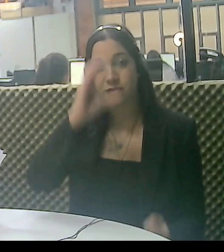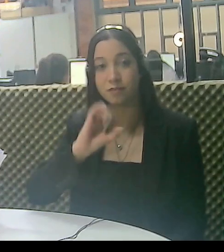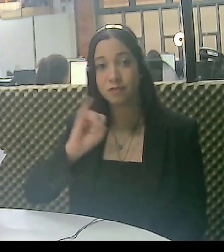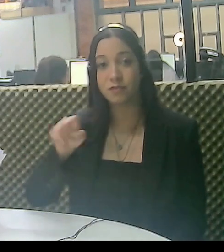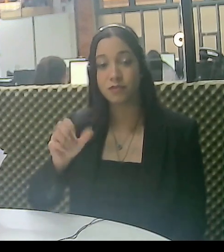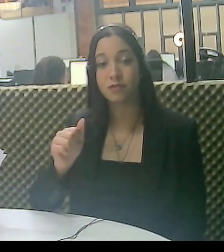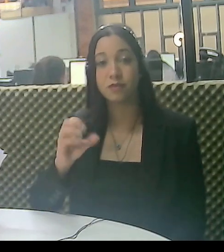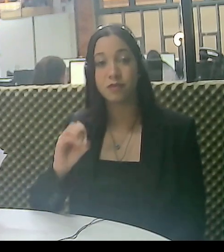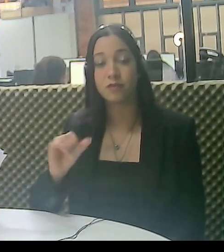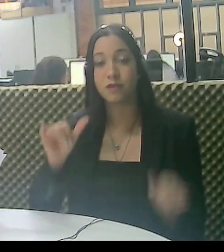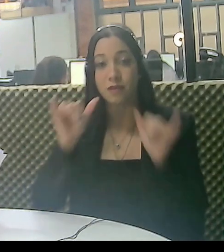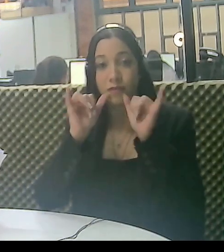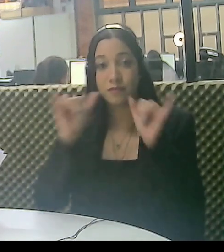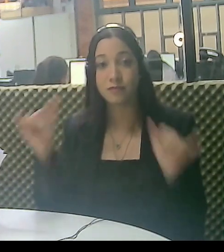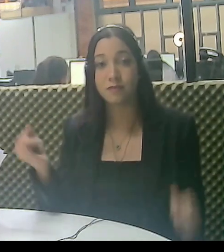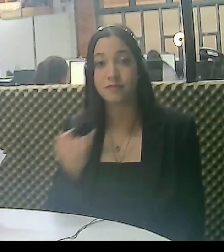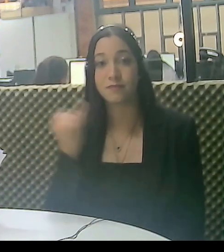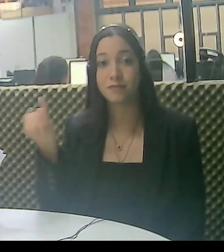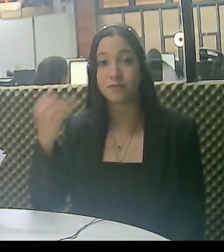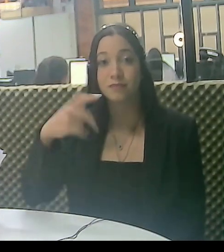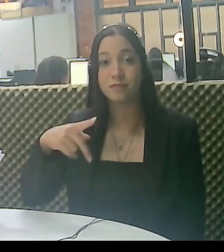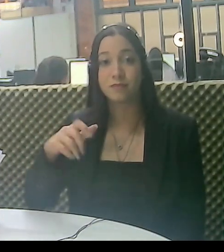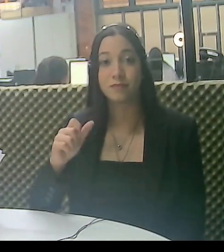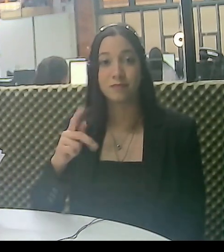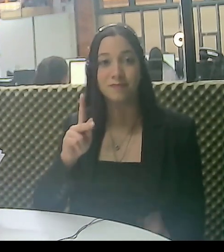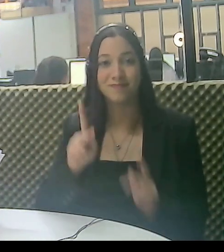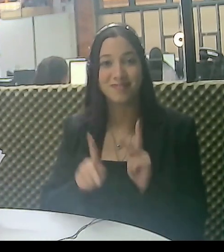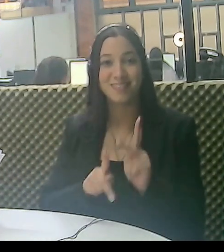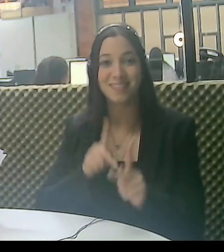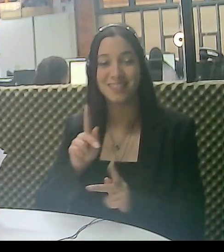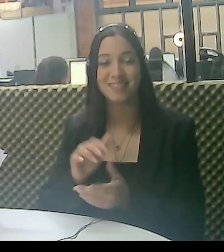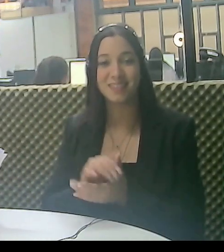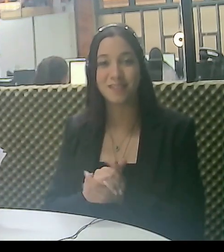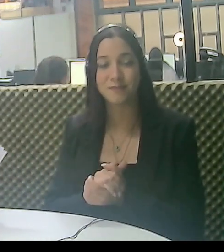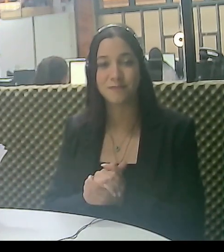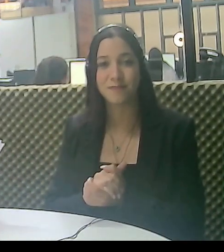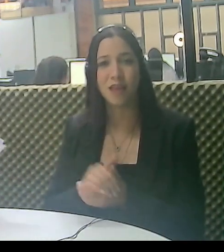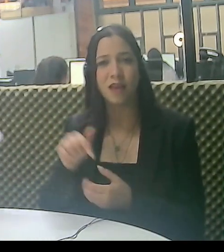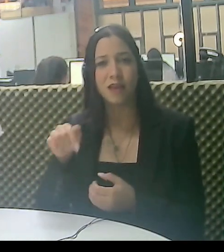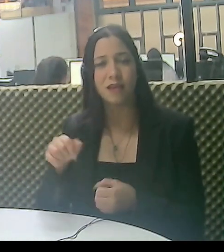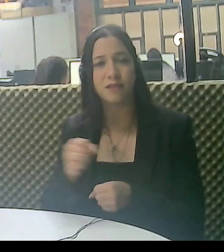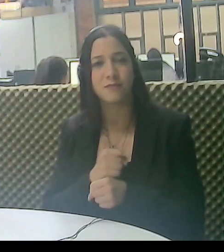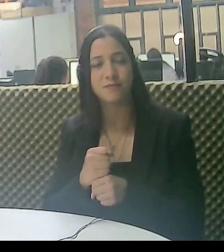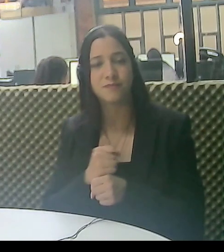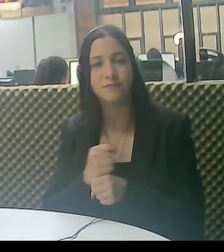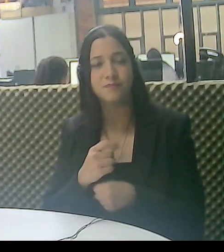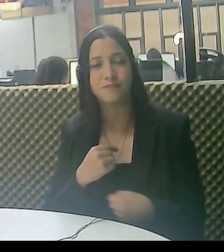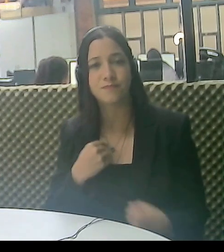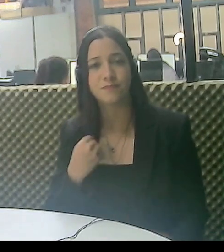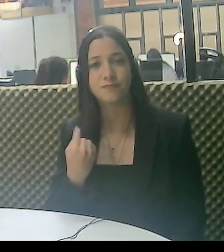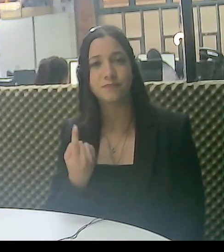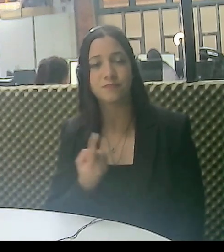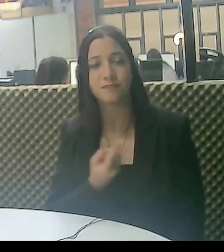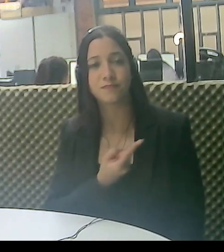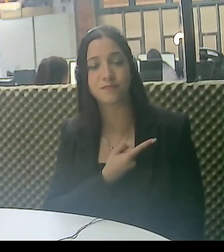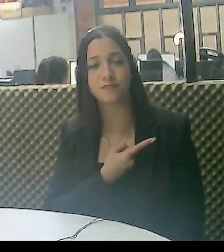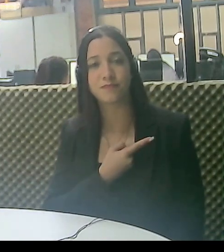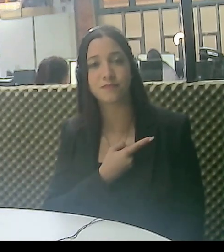Afonso, destacou a importância do PEP para a população. Esse ano nós vamos